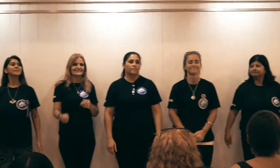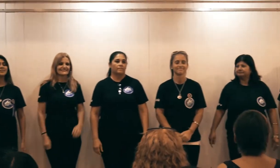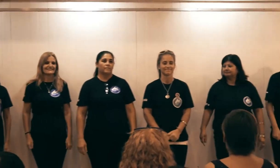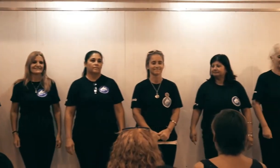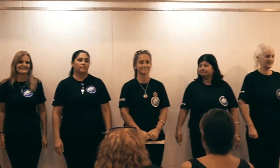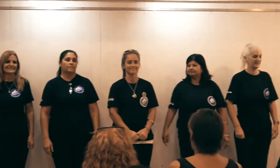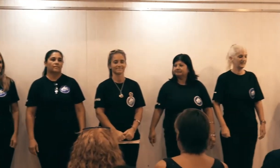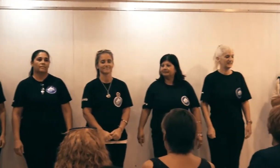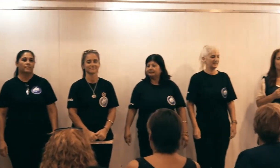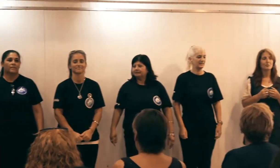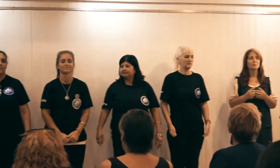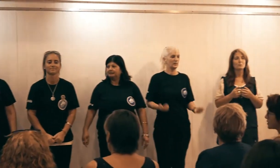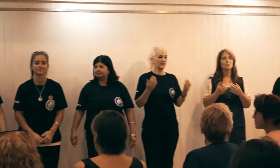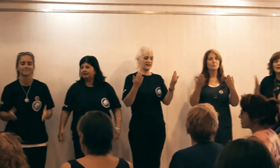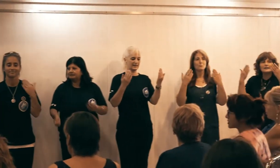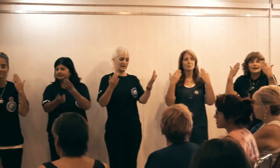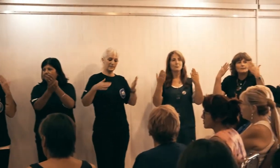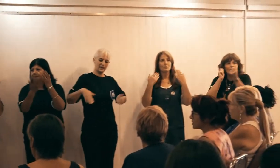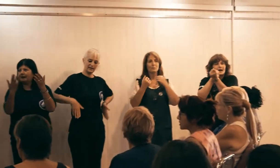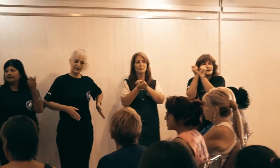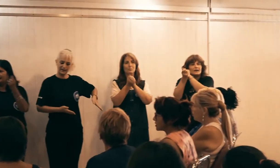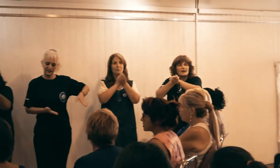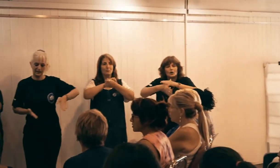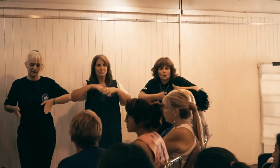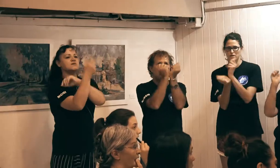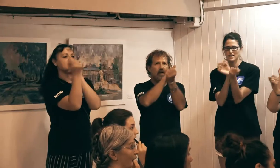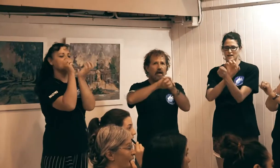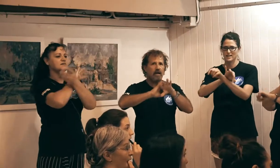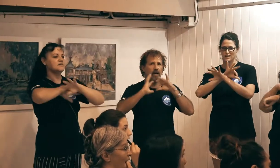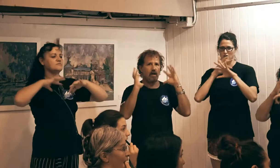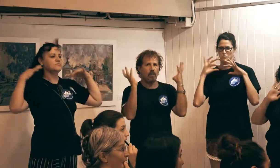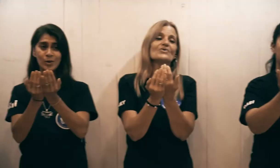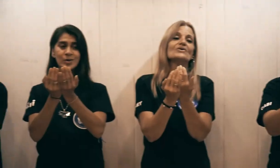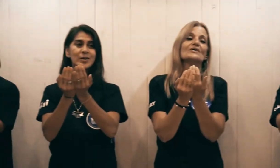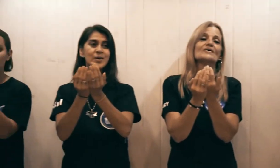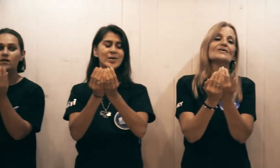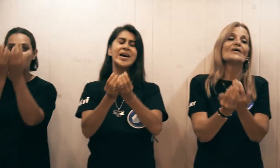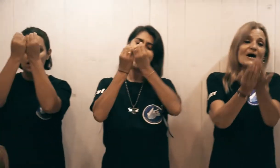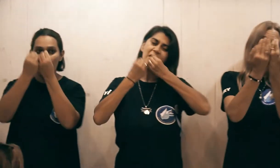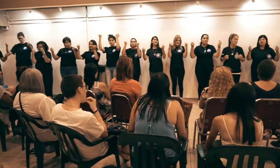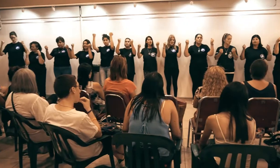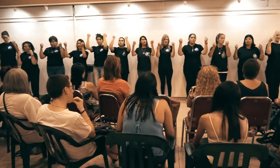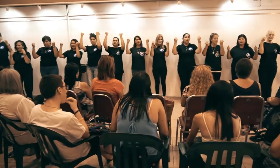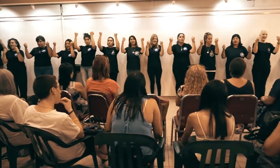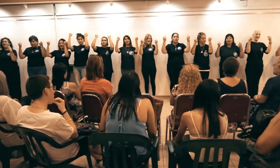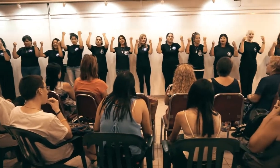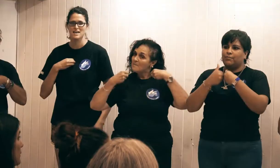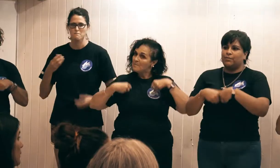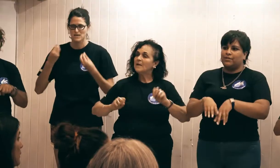de puntillas, será mi mirada secreta que seduce a tu dueño, será tu historia y